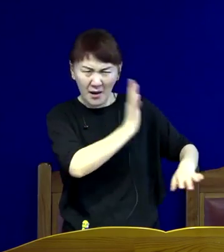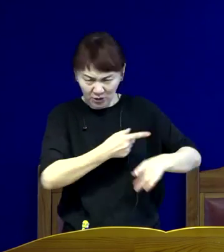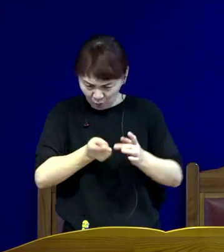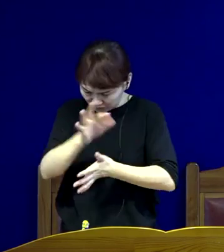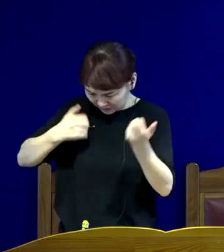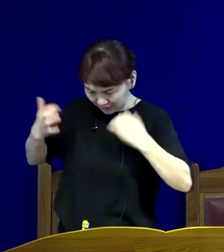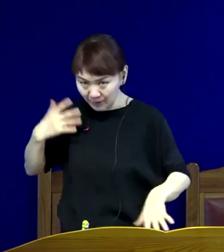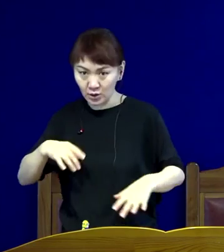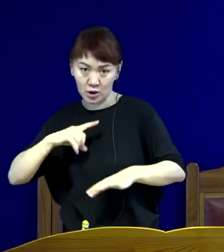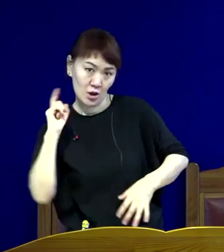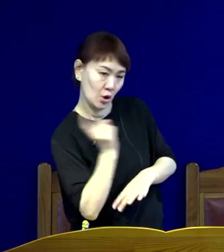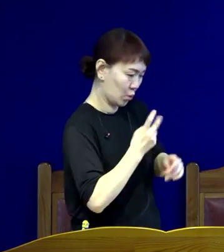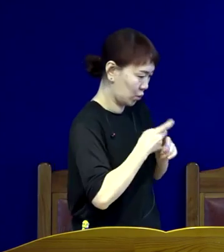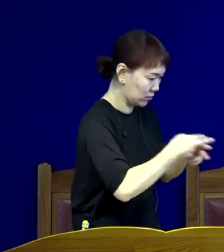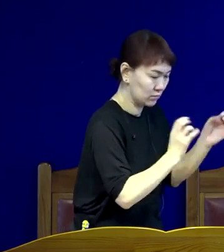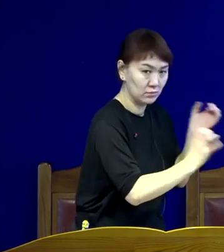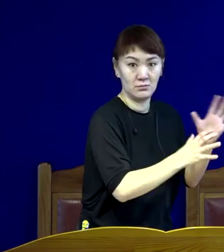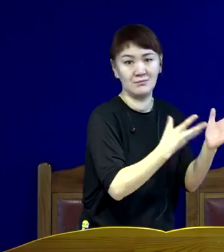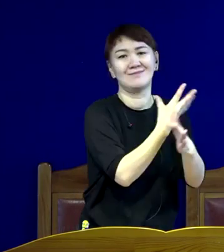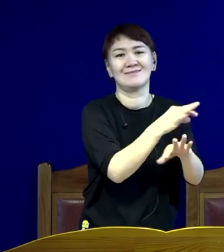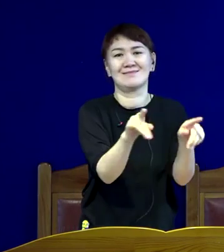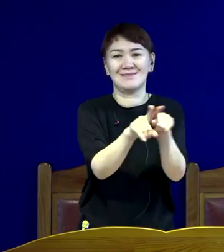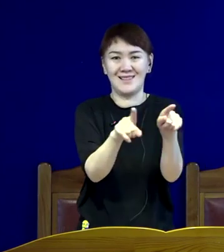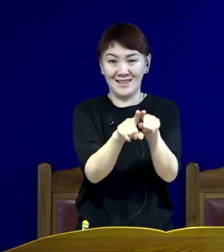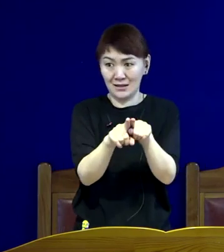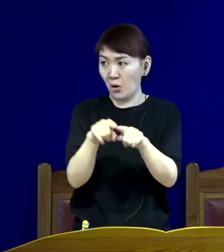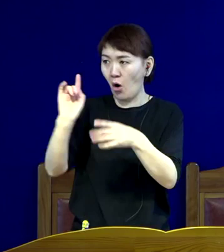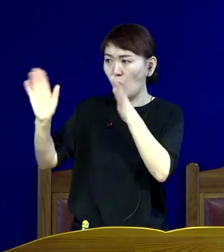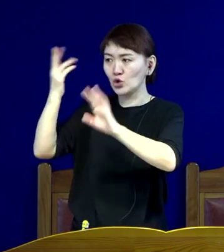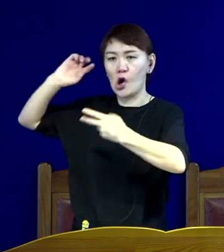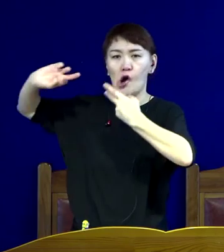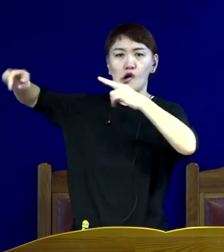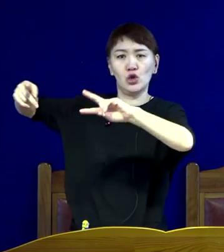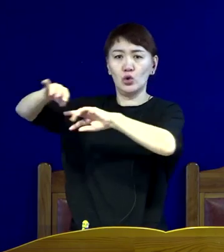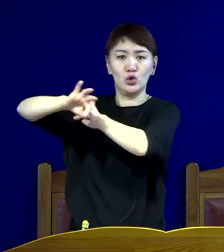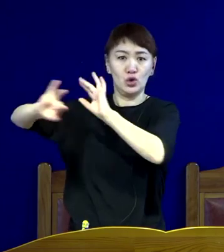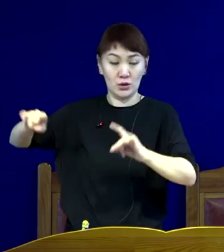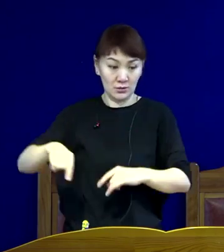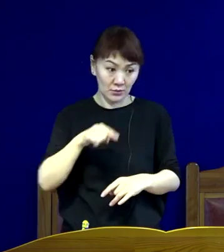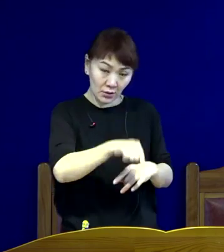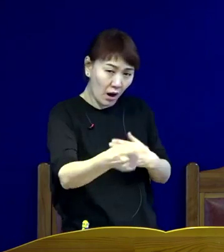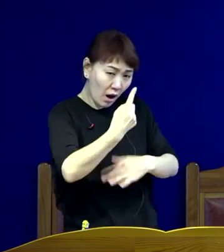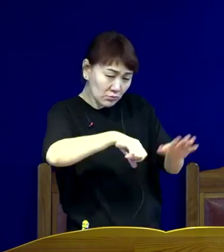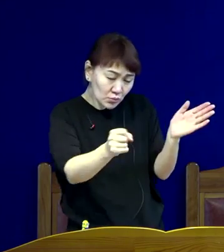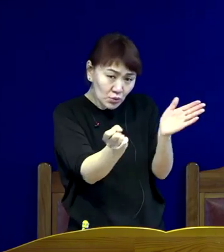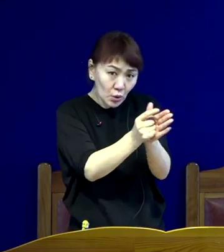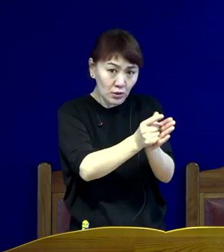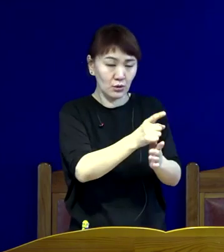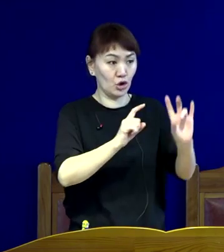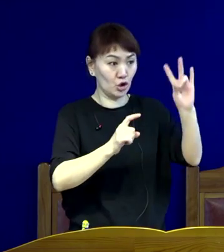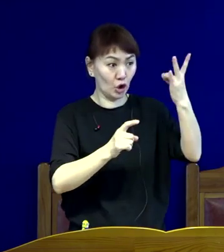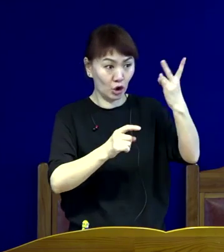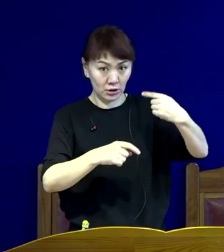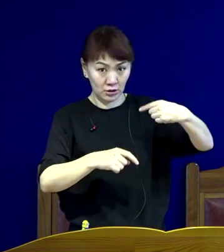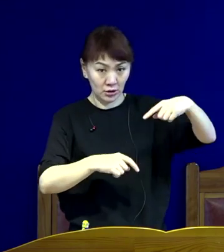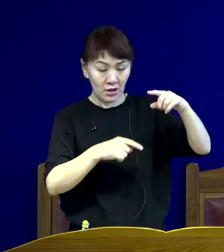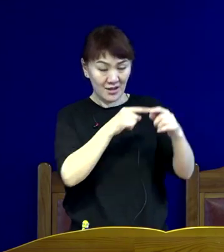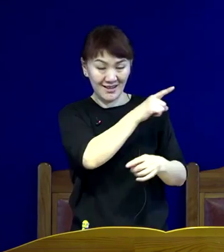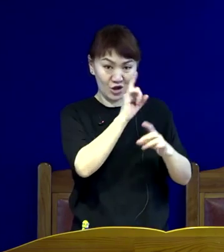Нөхөр дандаа номер 1-тэй байхстай гэр бүл. Эхнэр хүн 2-т байх ёстой. Үр хүүхдүүд нь 3-4-гээр байх